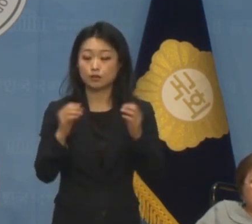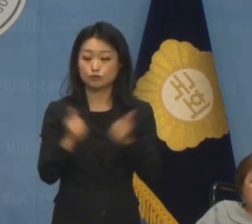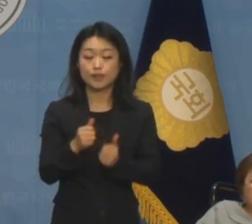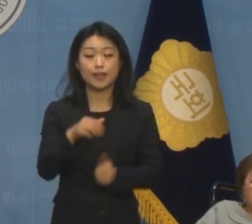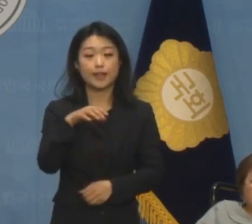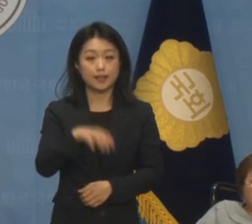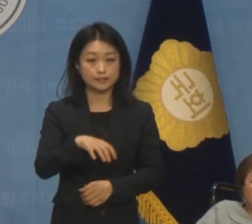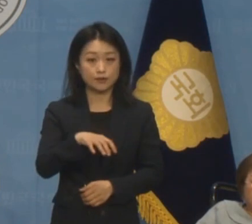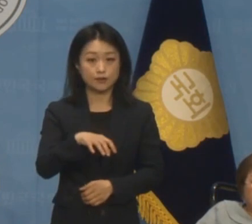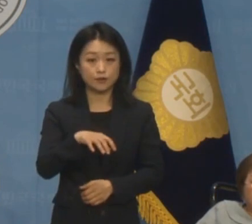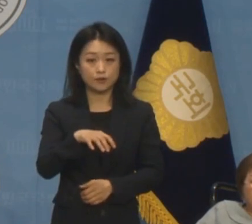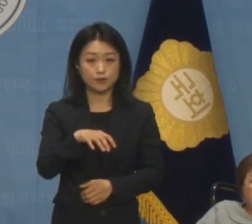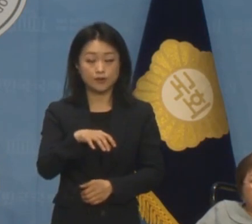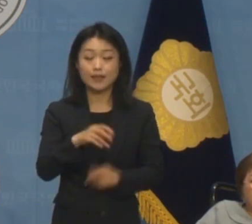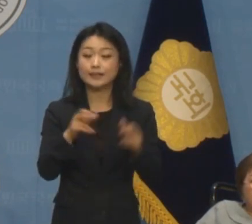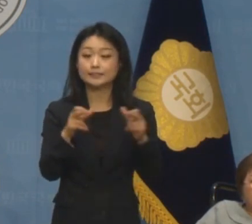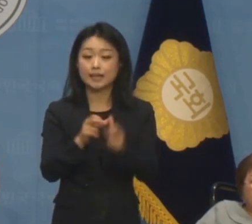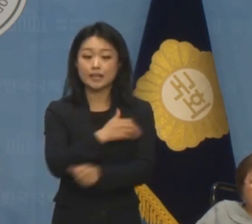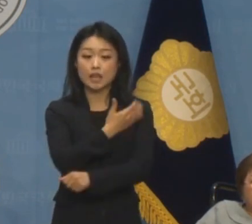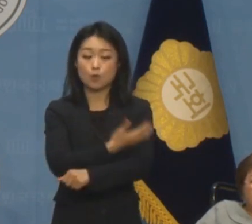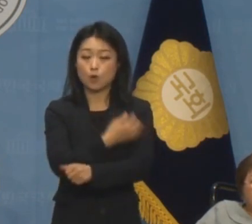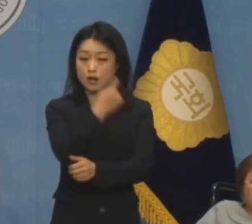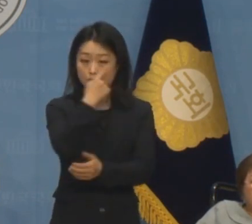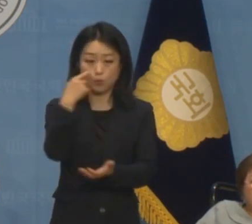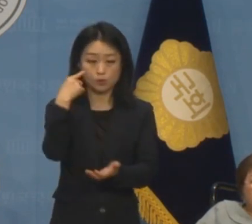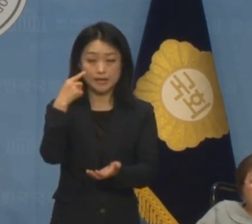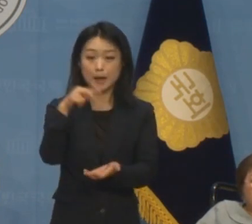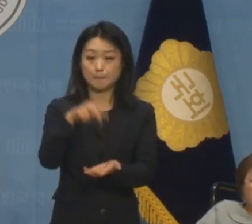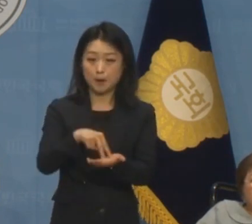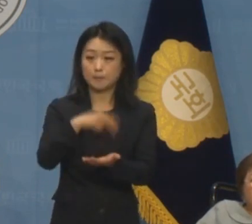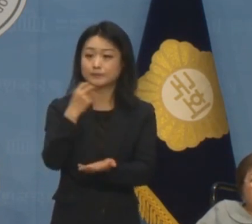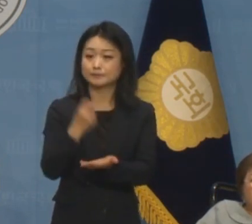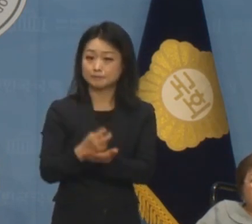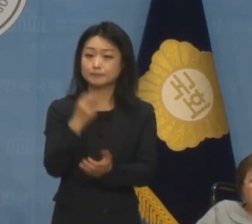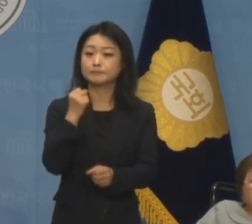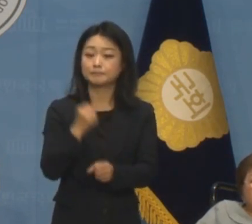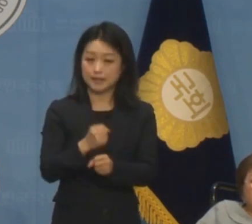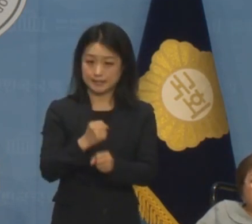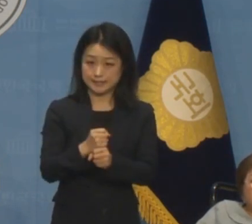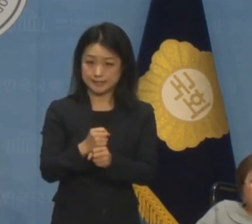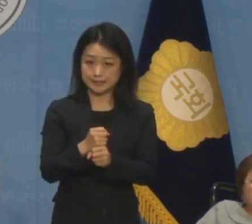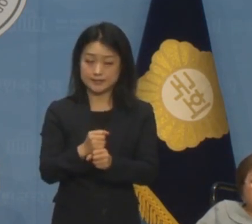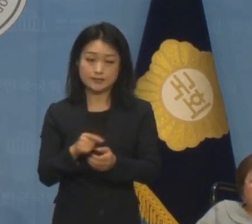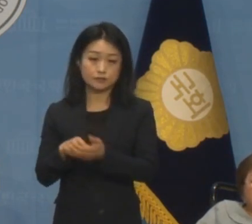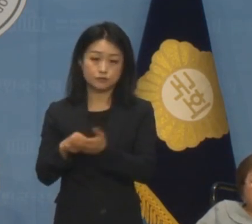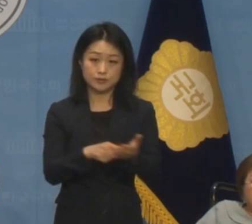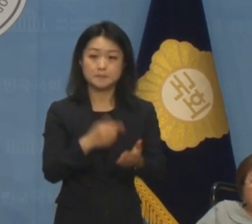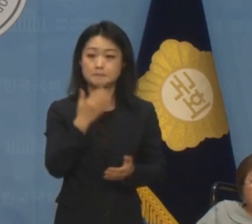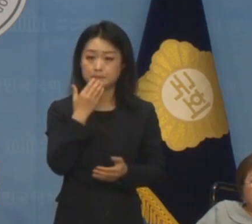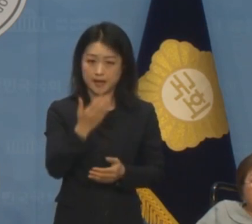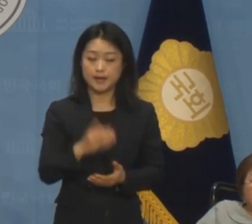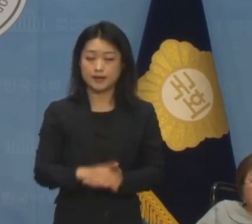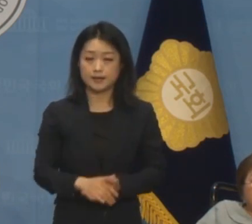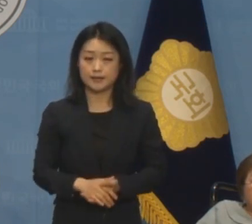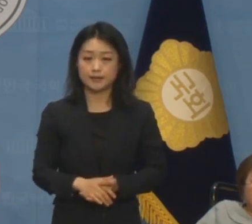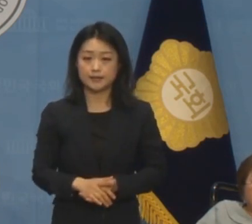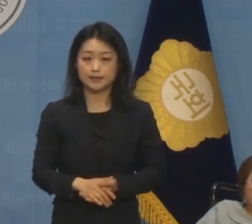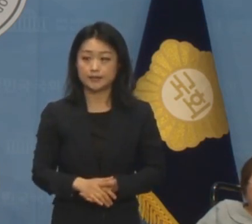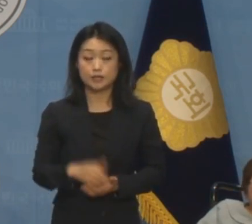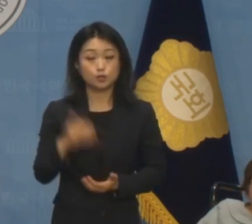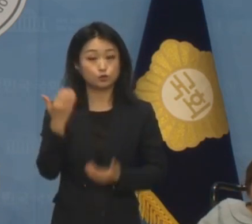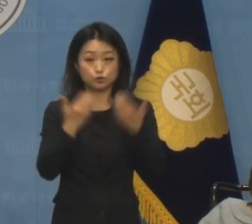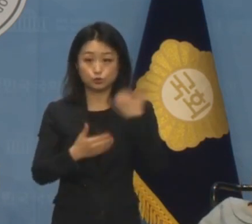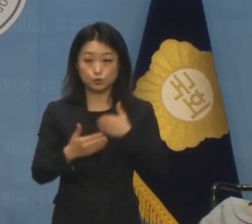국회에서 장애인 권리보장법 제정을 박차를 가하겠습니다.